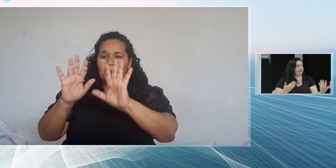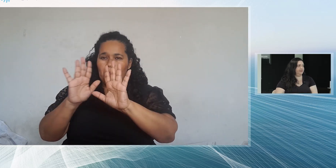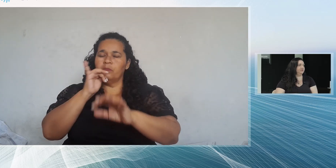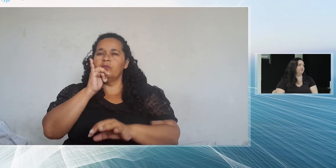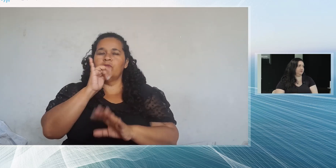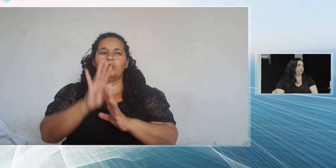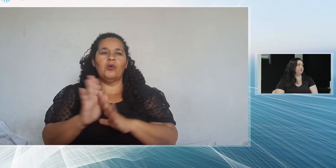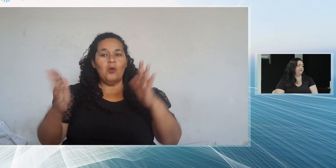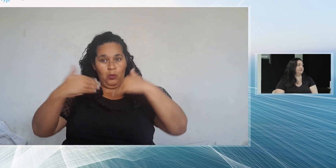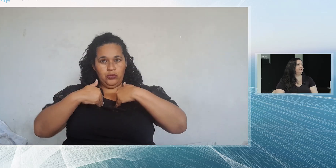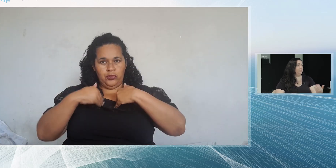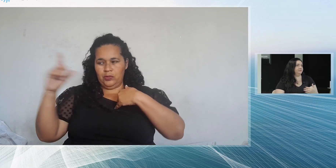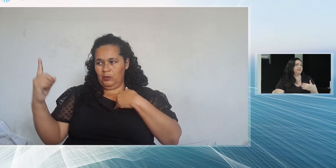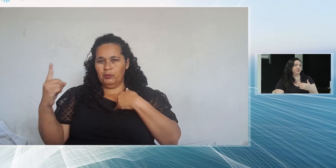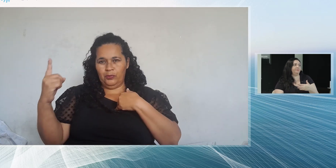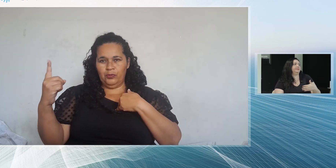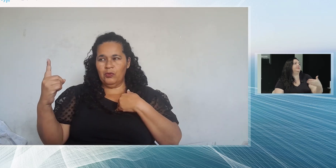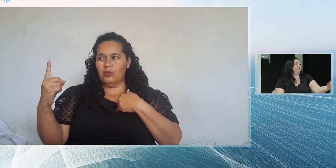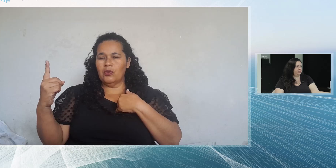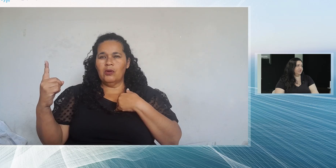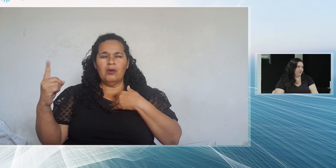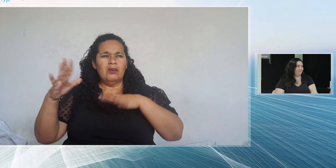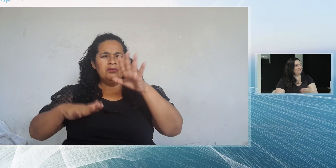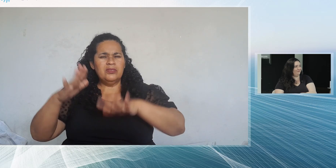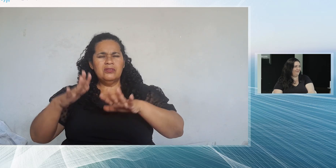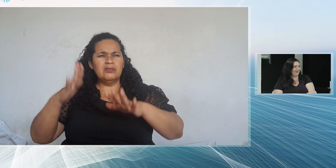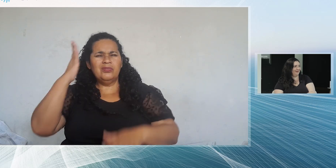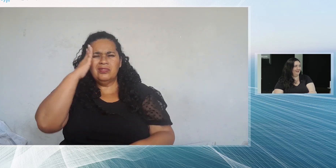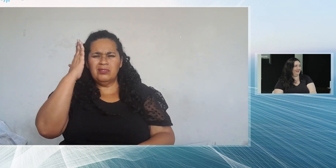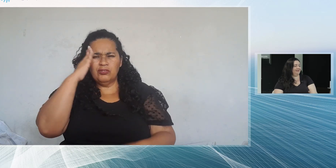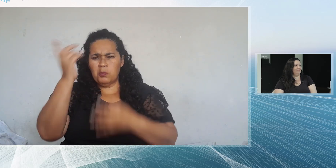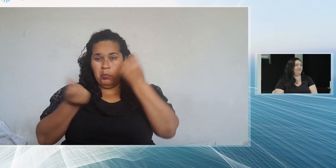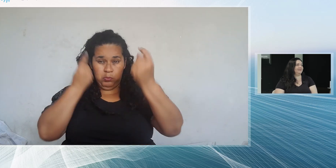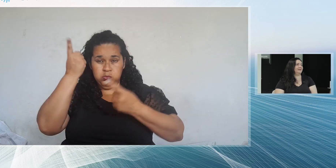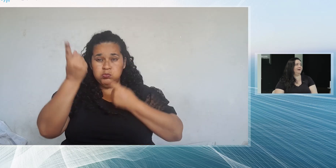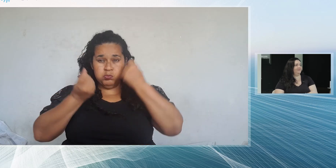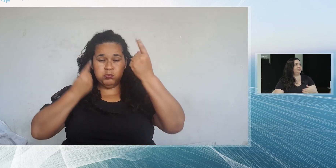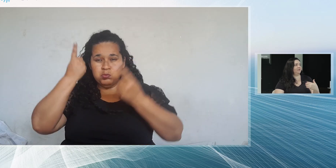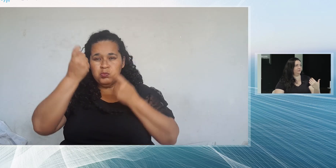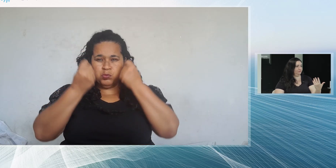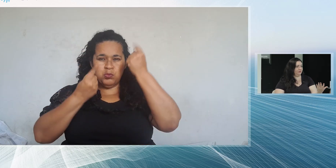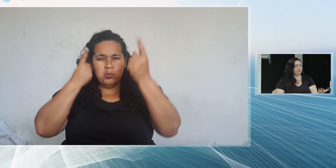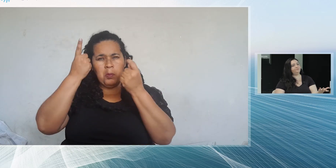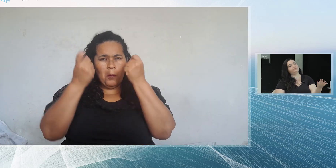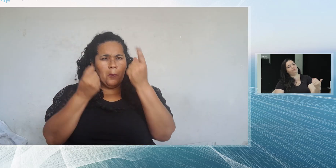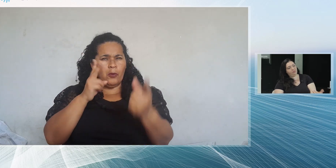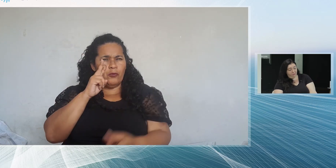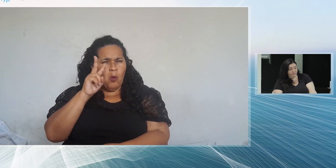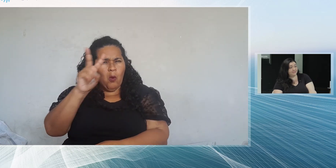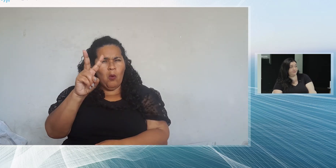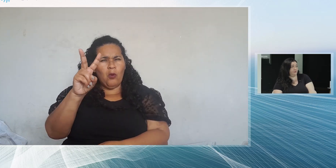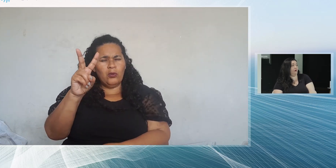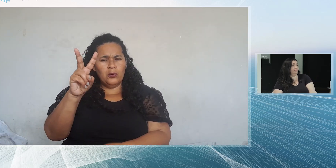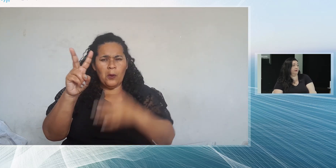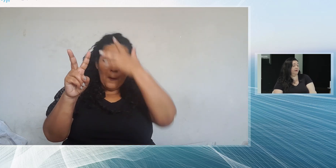isso também entra nas funções executivas, que são coisas que a gente precisa no dia a dia para sobreviver. Então, a avaliação, ela investiga tudo isso.